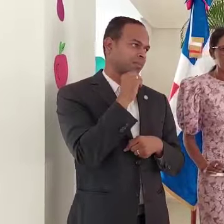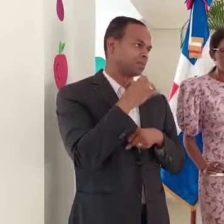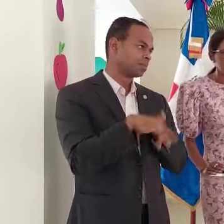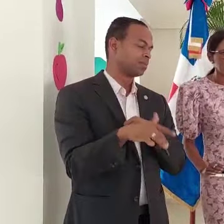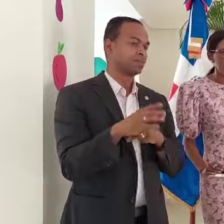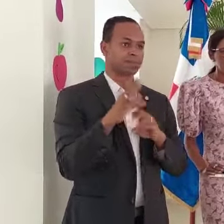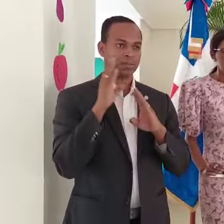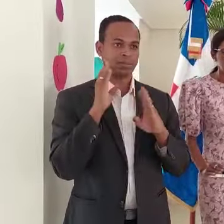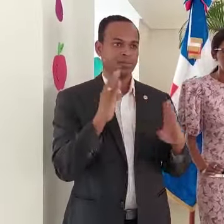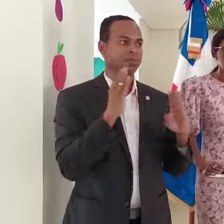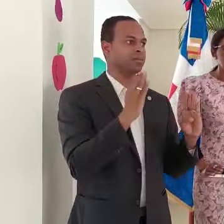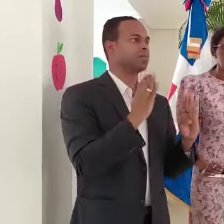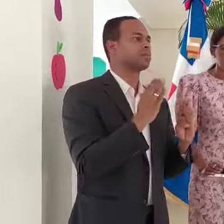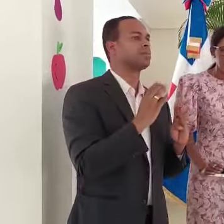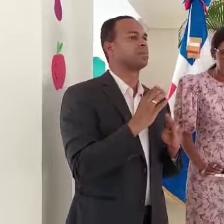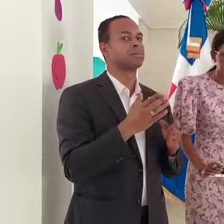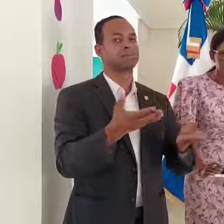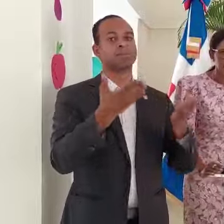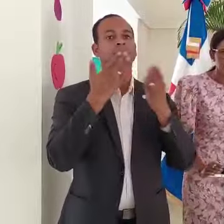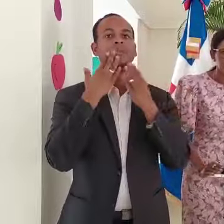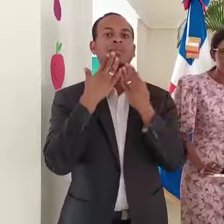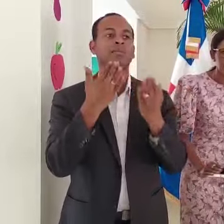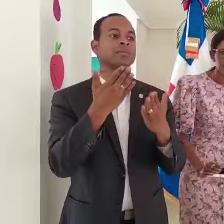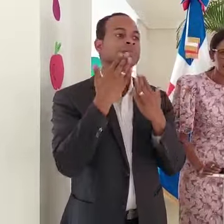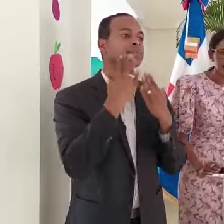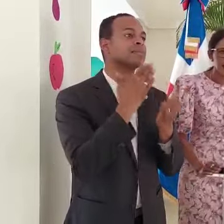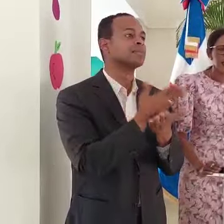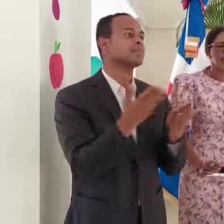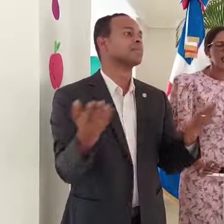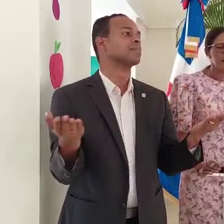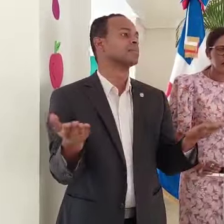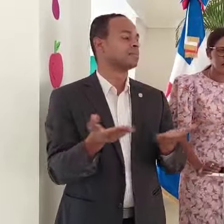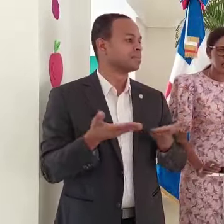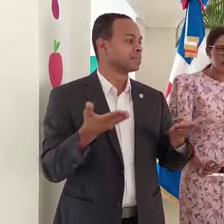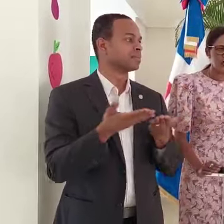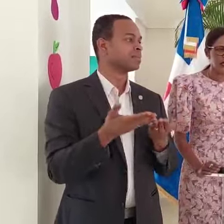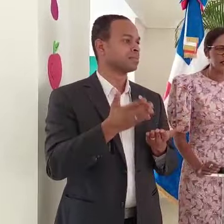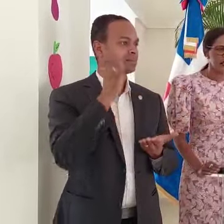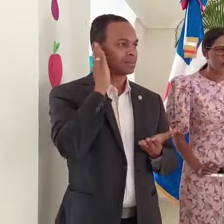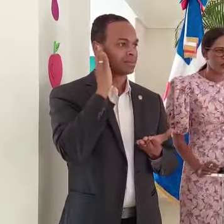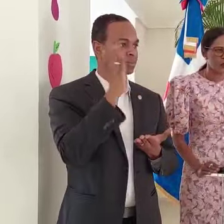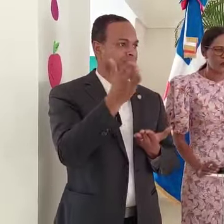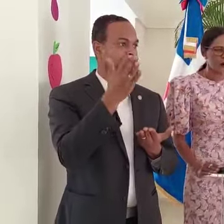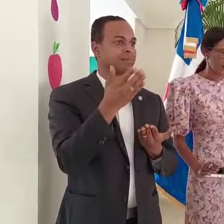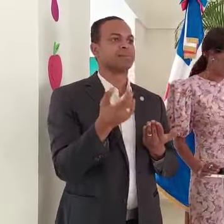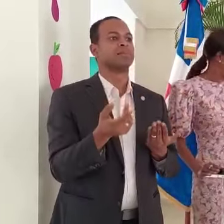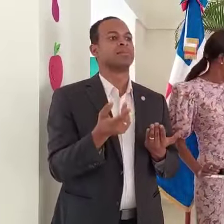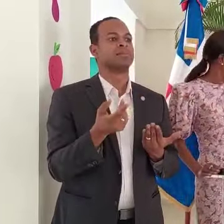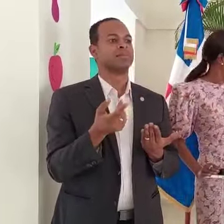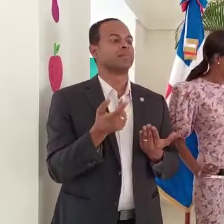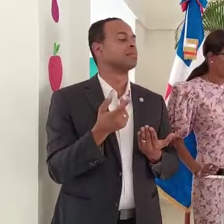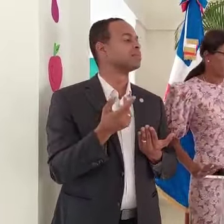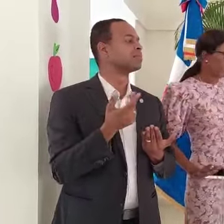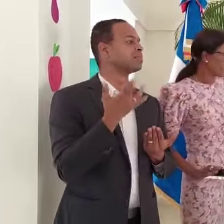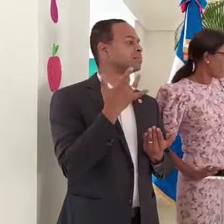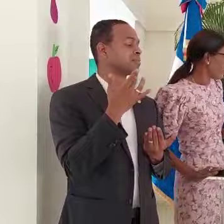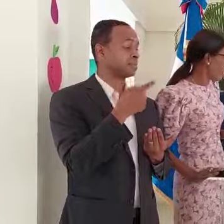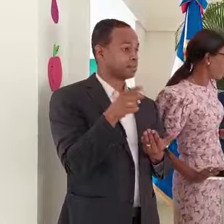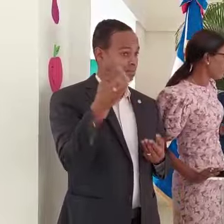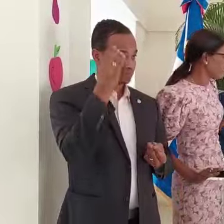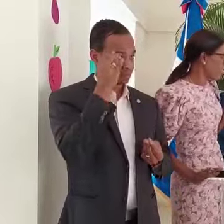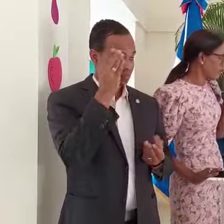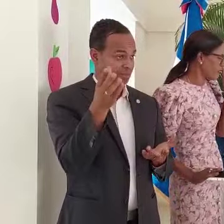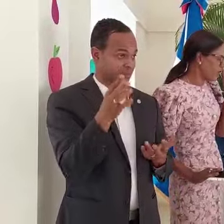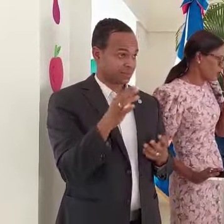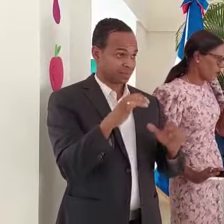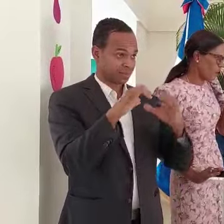las atenciones de esos niños. Señores, gracias por estar aquí y vamos a cuidar entre todos, porque sepan ustedes, la